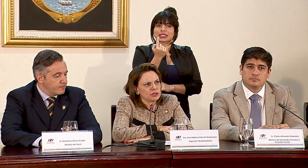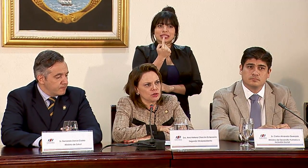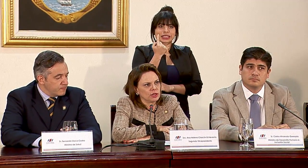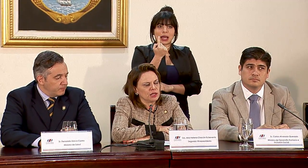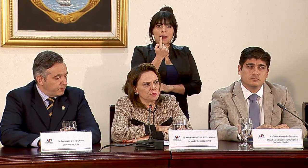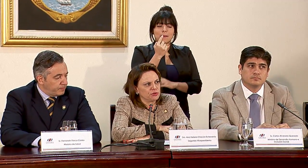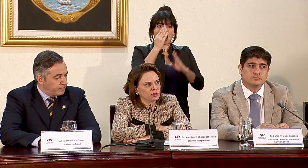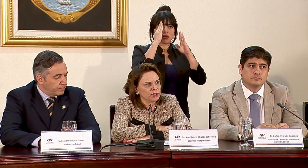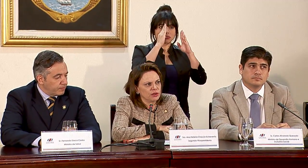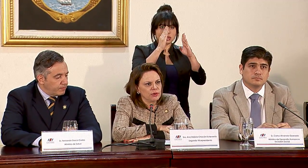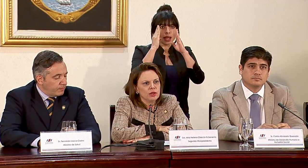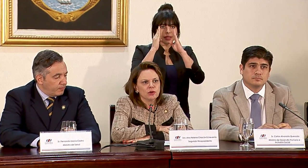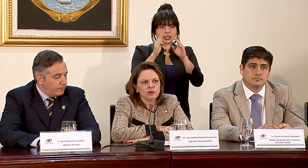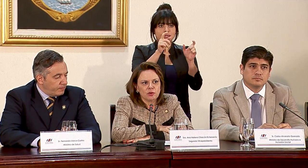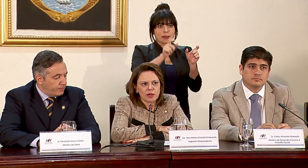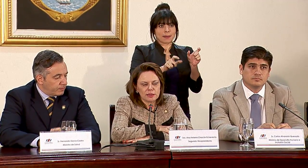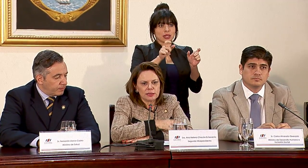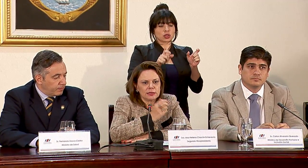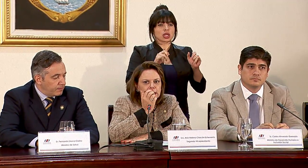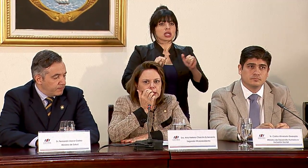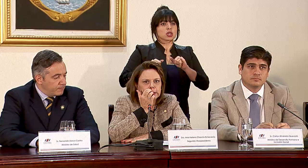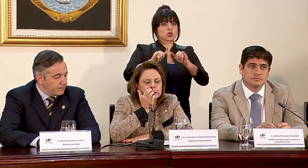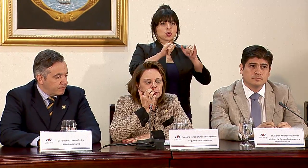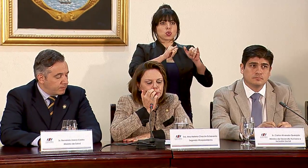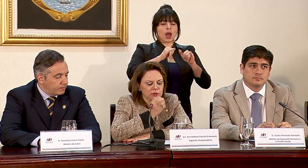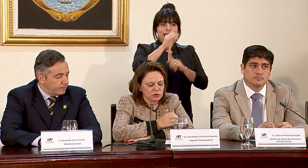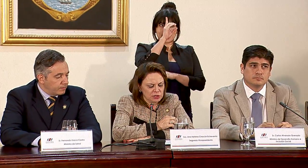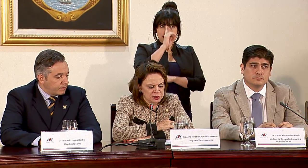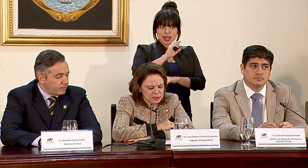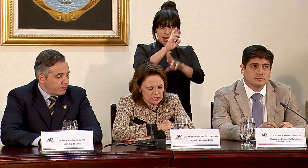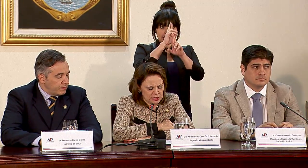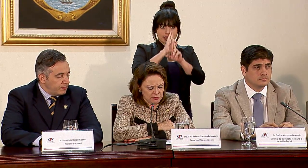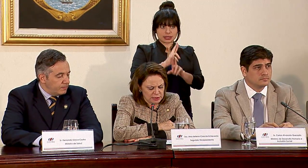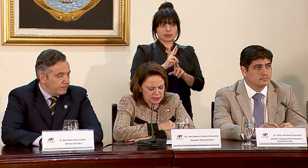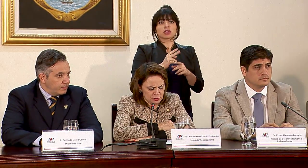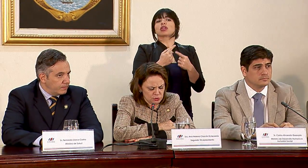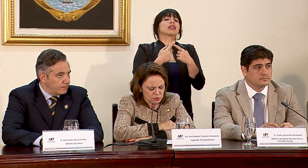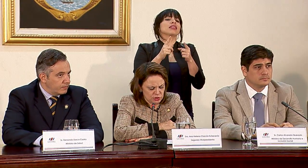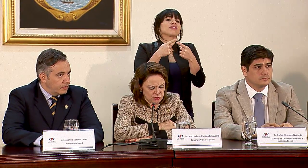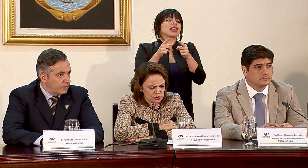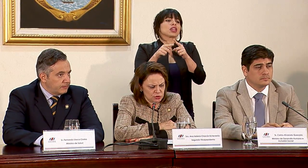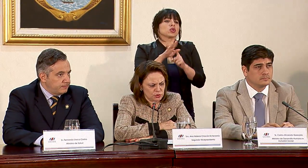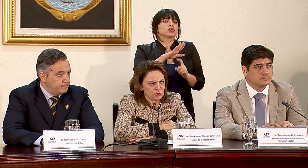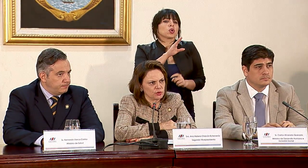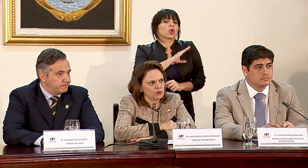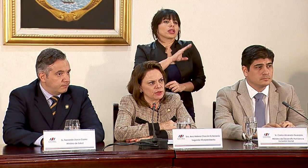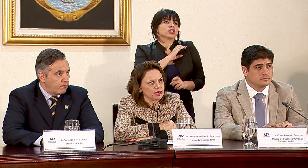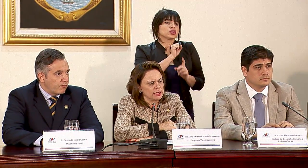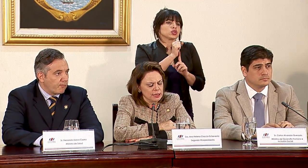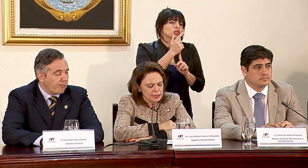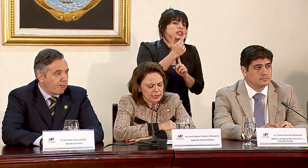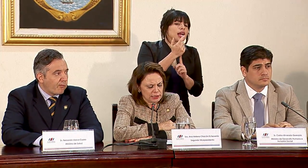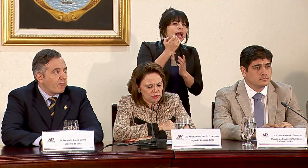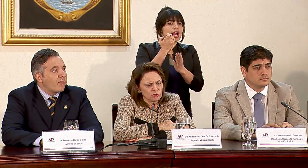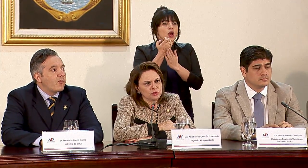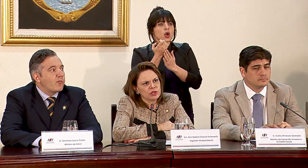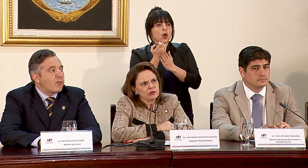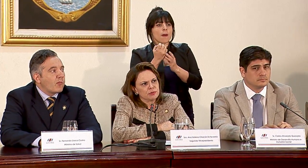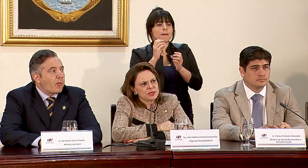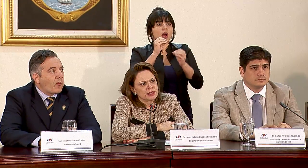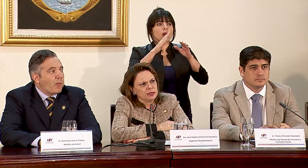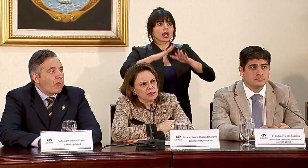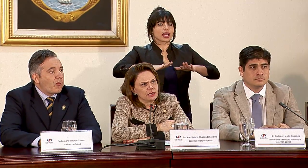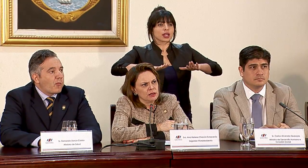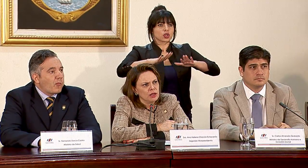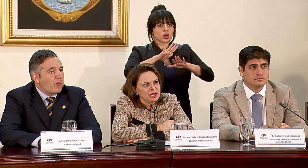tratadas todas las personas con igual dignidad y respeto indistintamente de su condición socioeconómica y el entorno